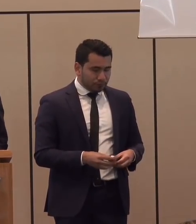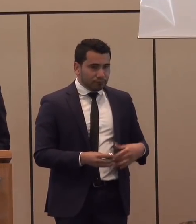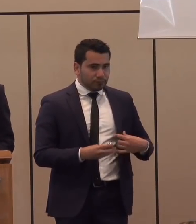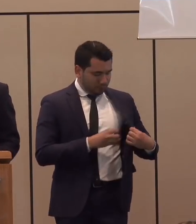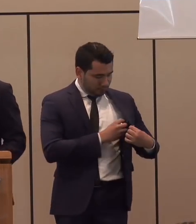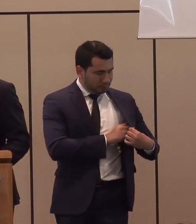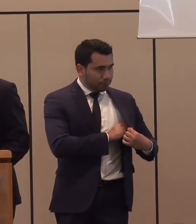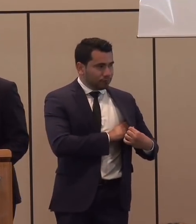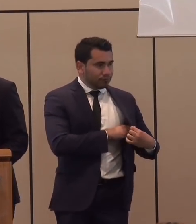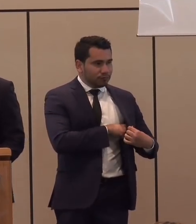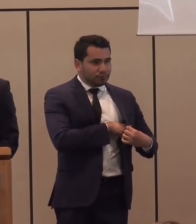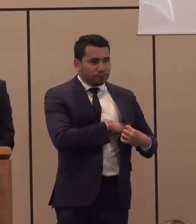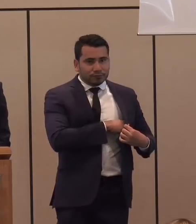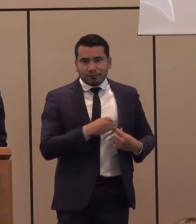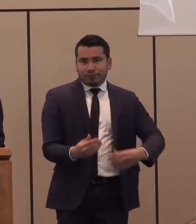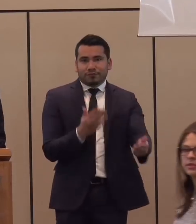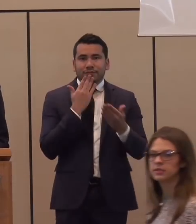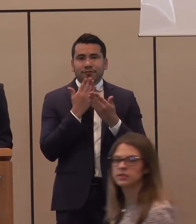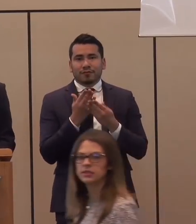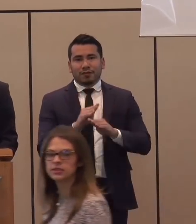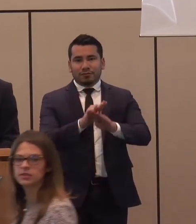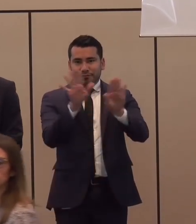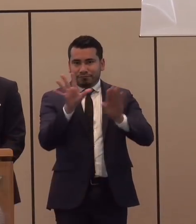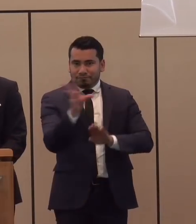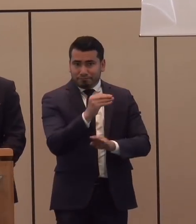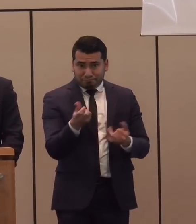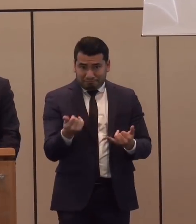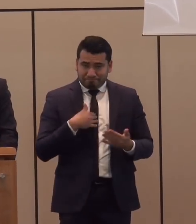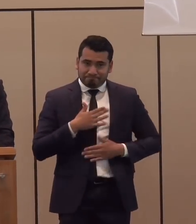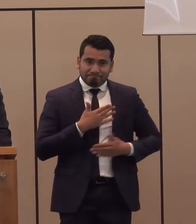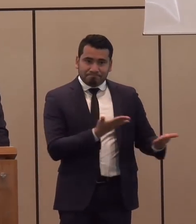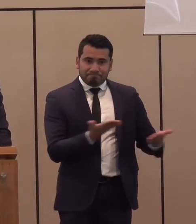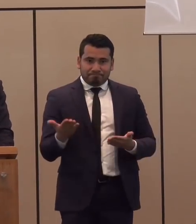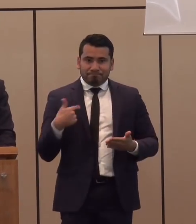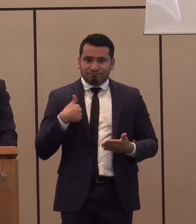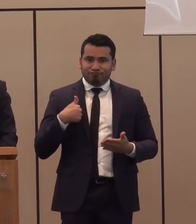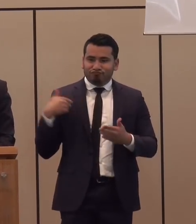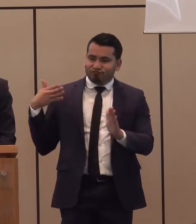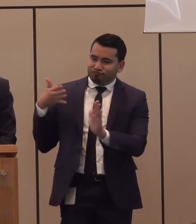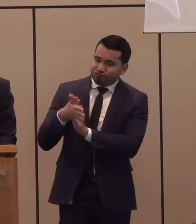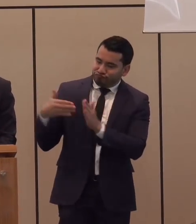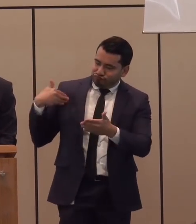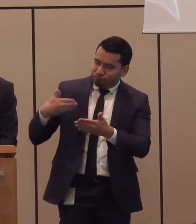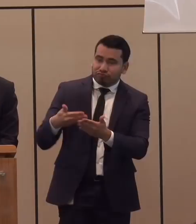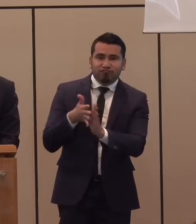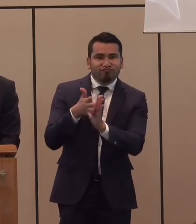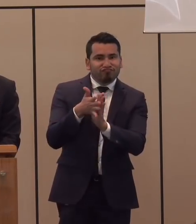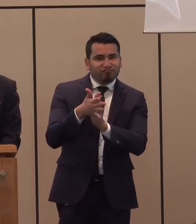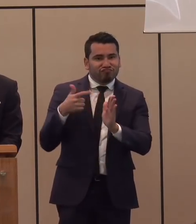muy bien muy buenos días queremos dar la bienvenida a esta rendición de cuentas del ministerio de comercio industria y turismo